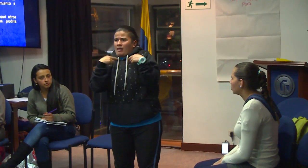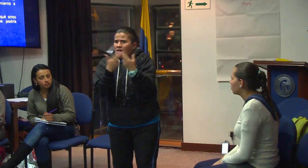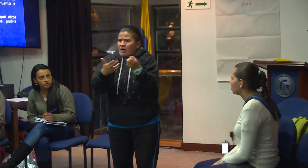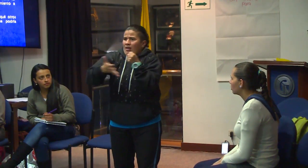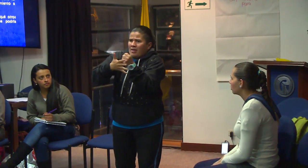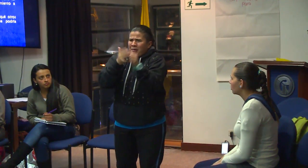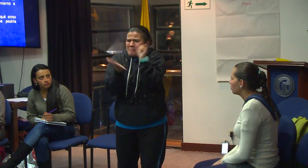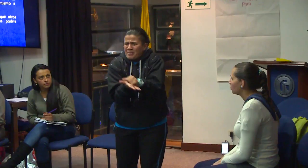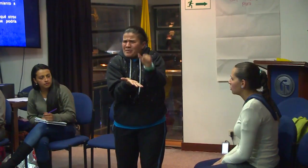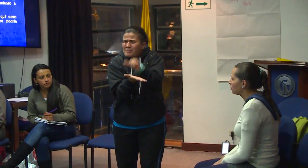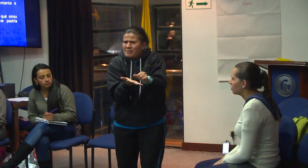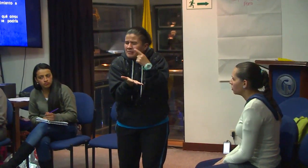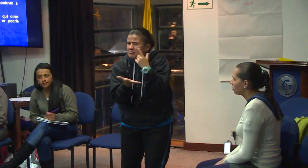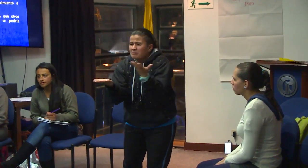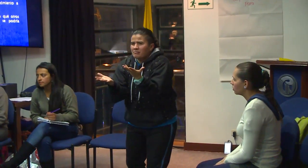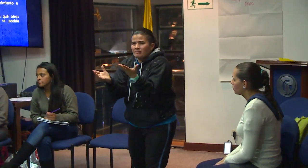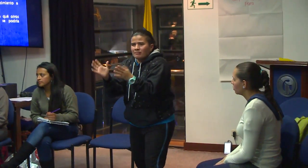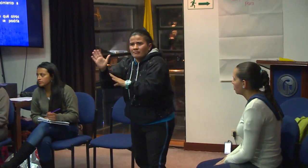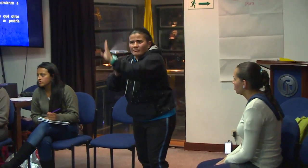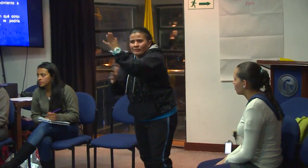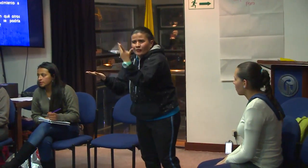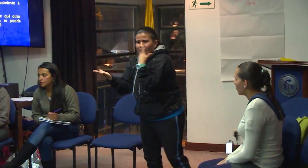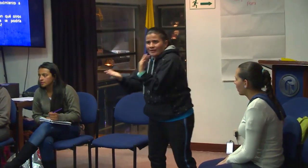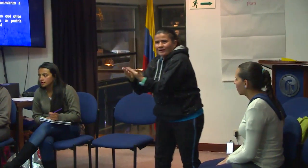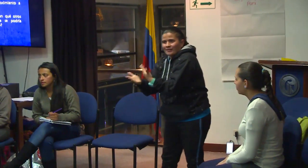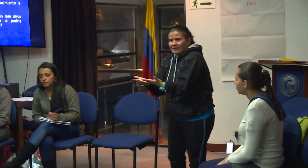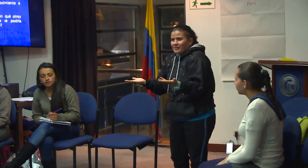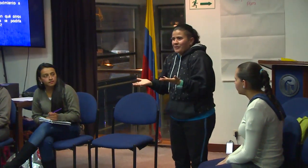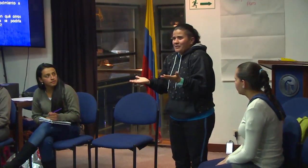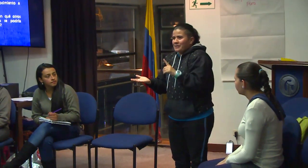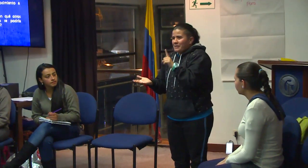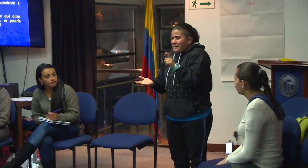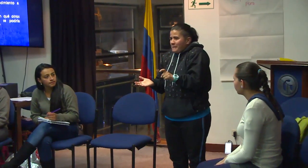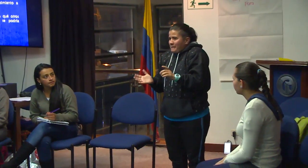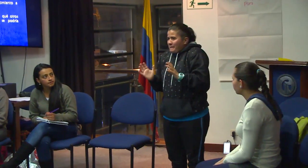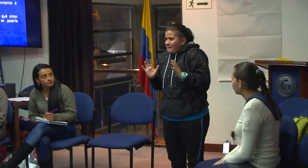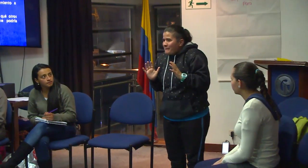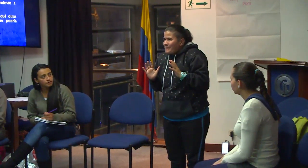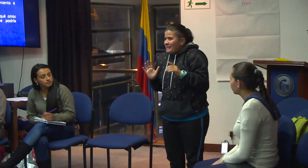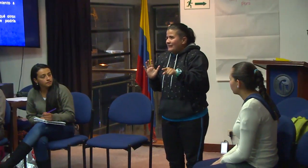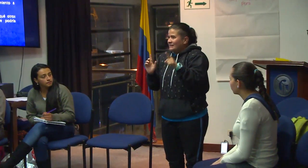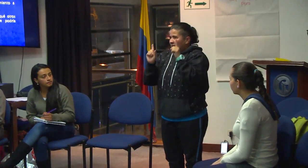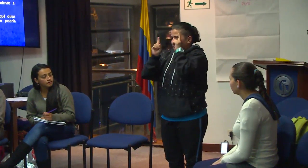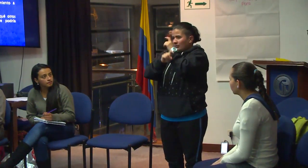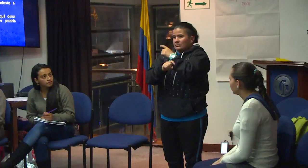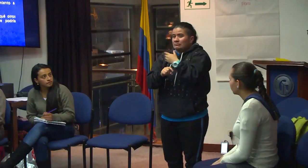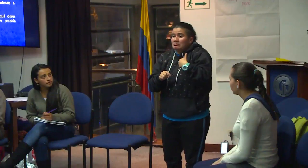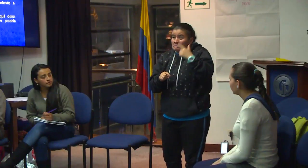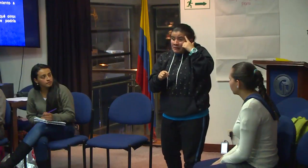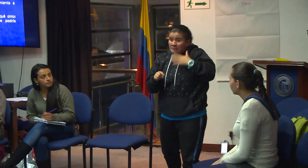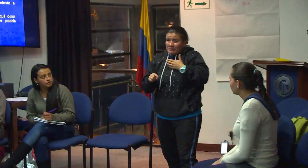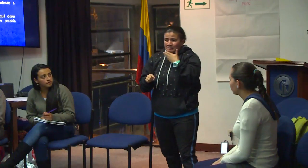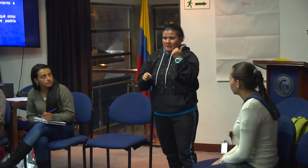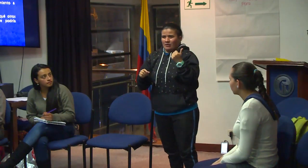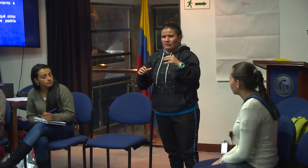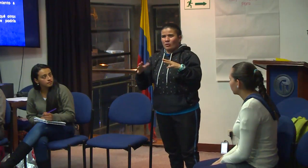en lo mismo, exactamente lo mismo. No hay transformación, no hay progreso. Es una pregunta, es una